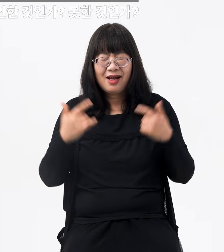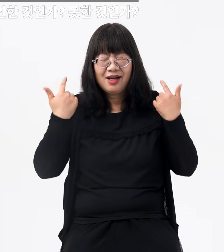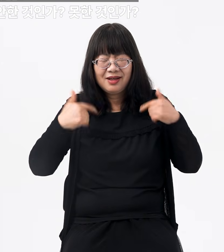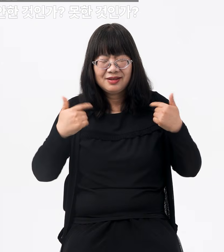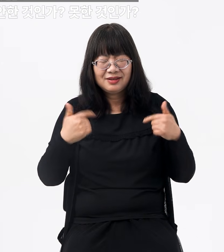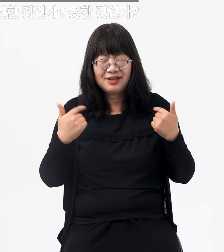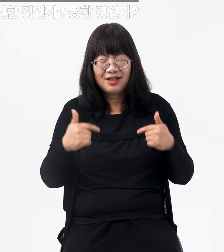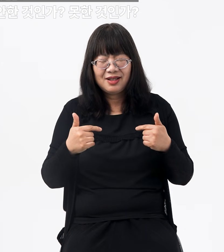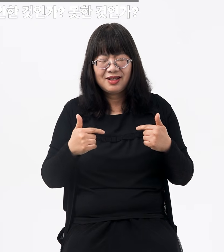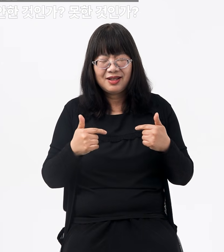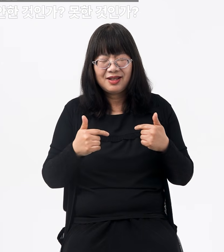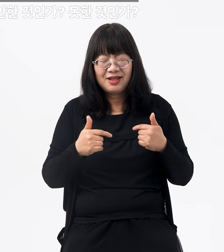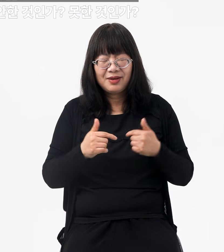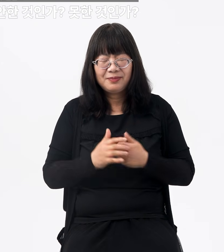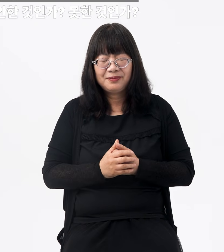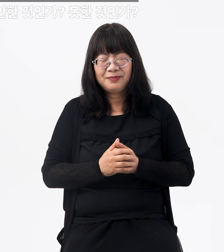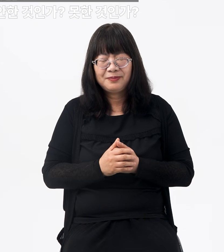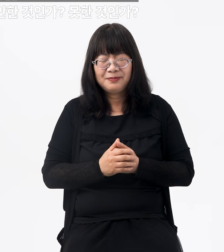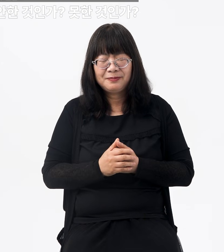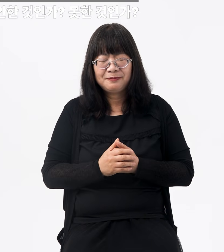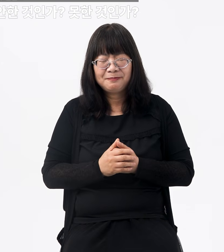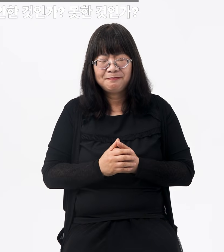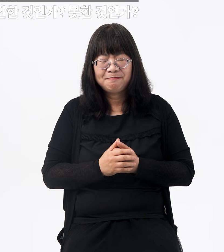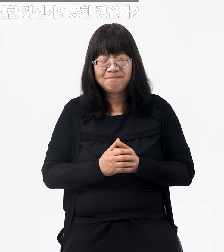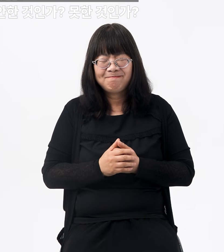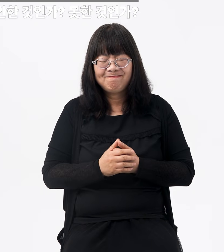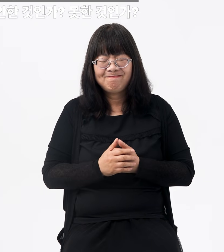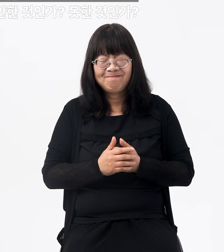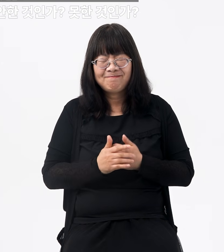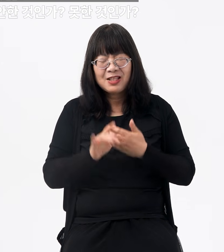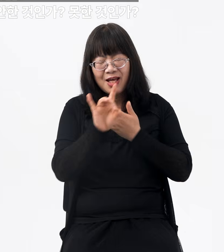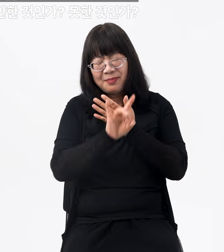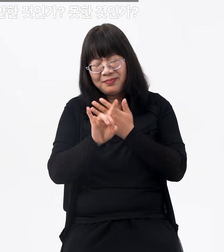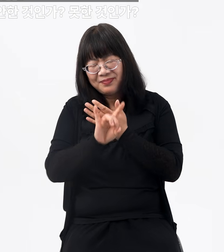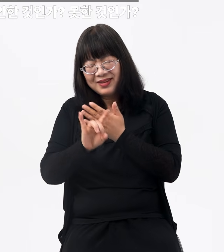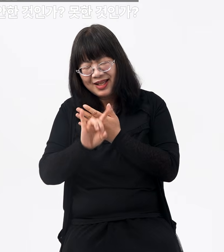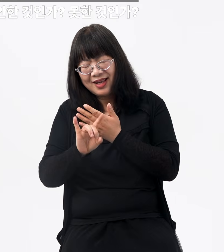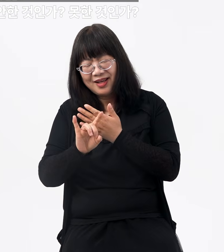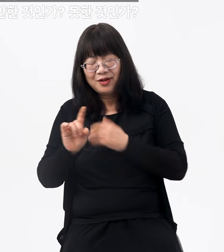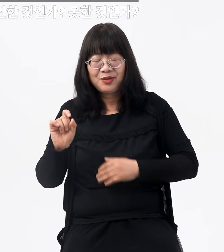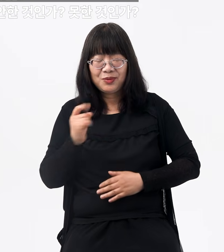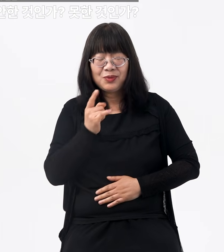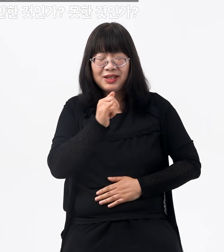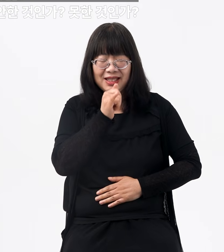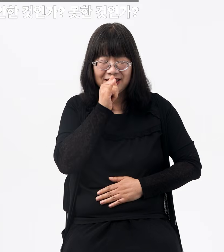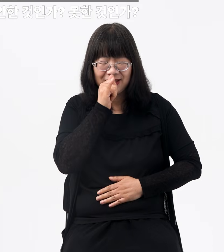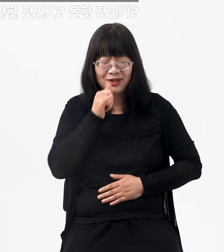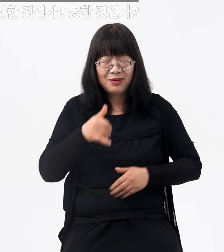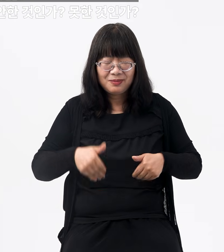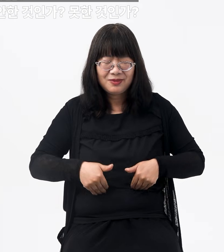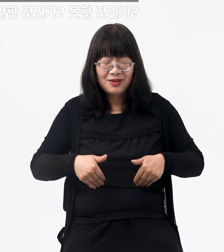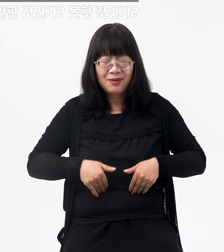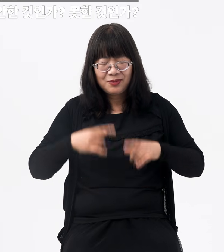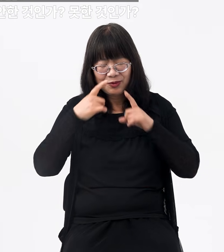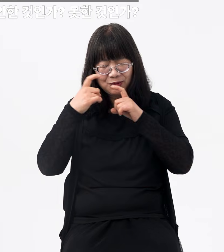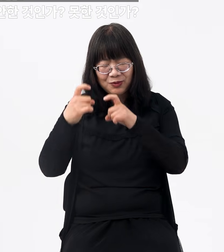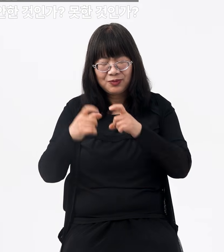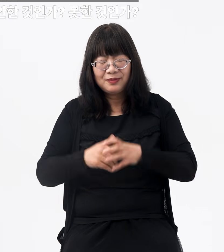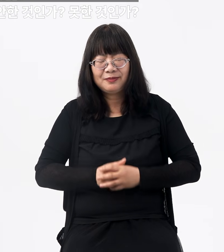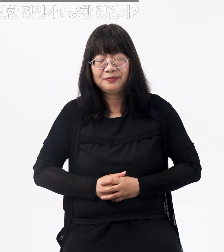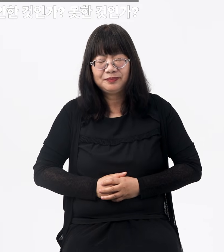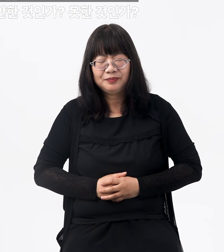언제나 핑계를, 동기가 있어야 됨을 항상 유혹합니다.